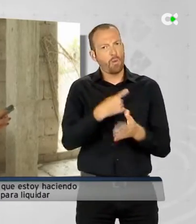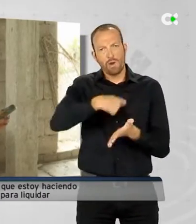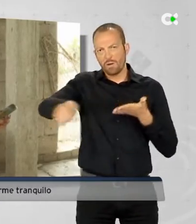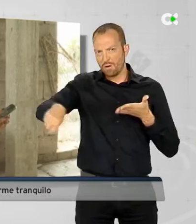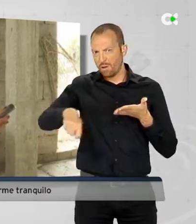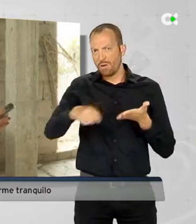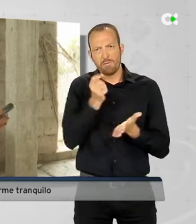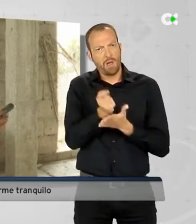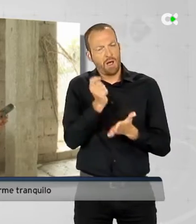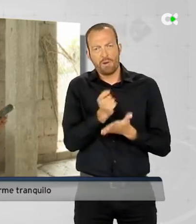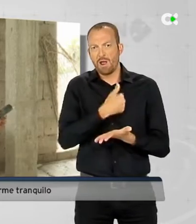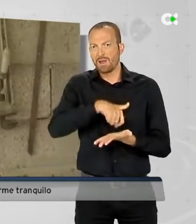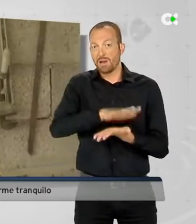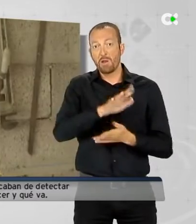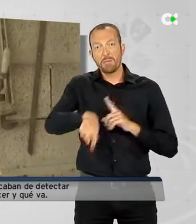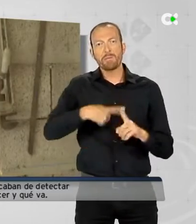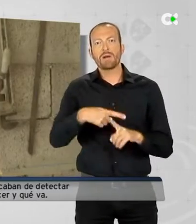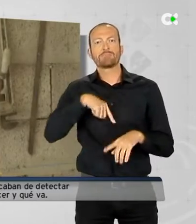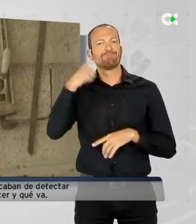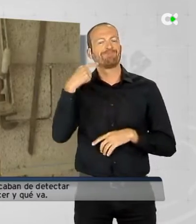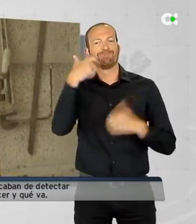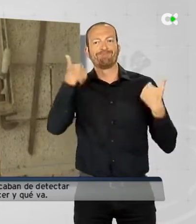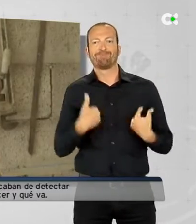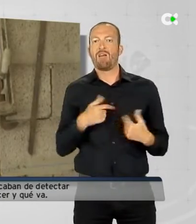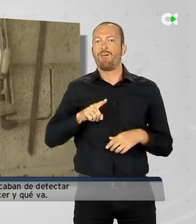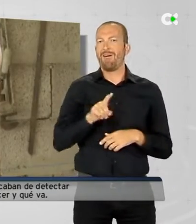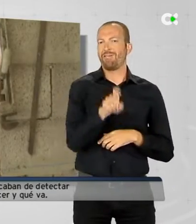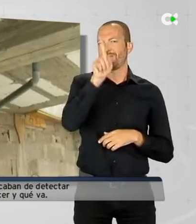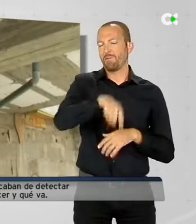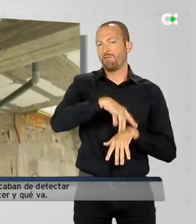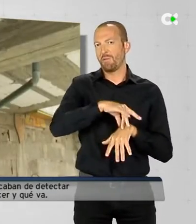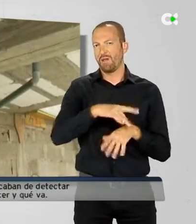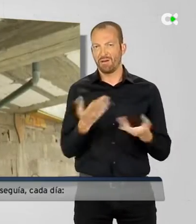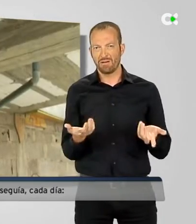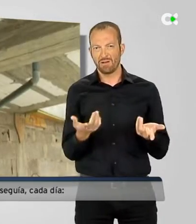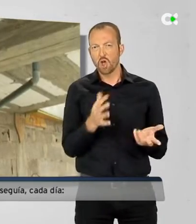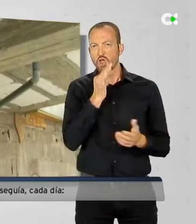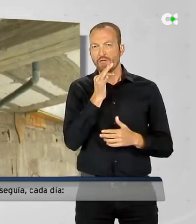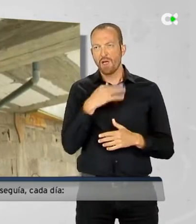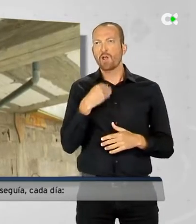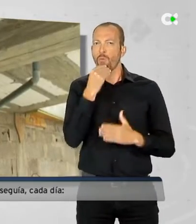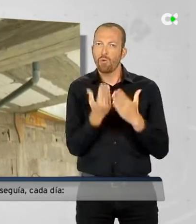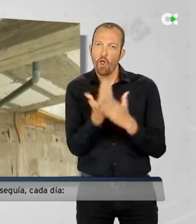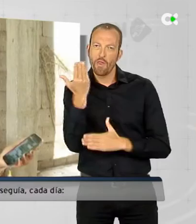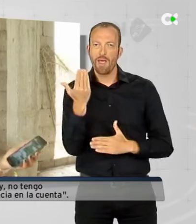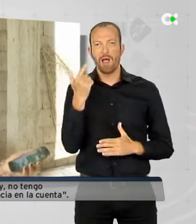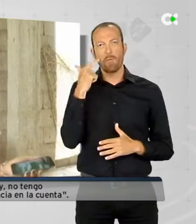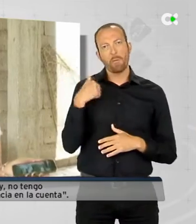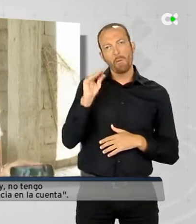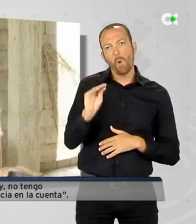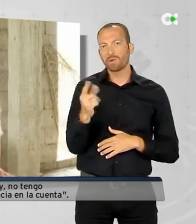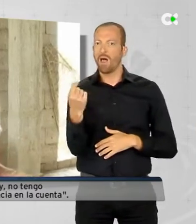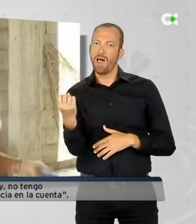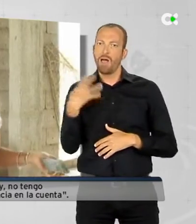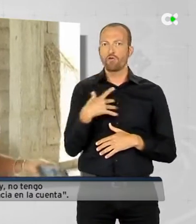liquidarte y quedarme tranquilo, porque encima me detectaron cáncer y qué va. Y yo todavía seguía, buenos días, Geray, no tengo la transferencia